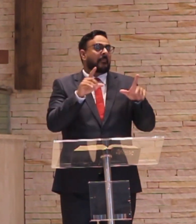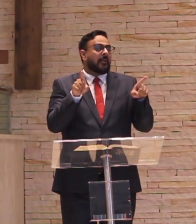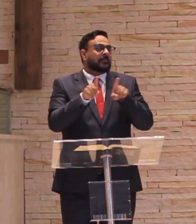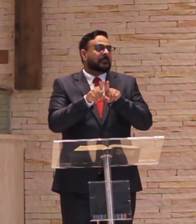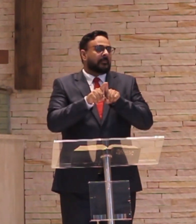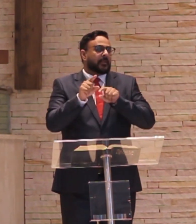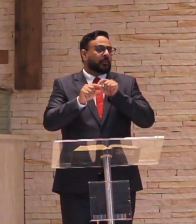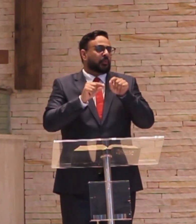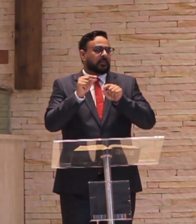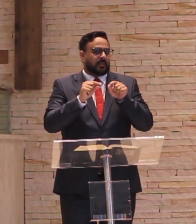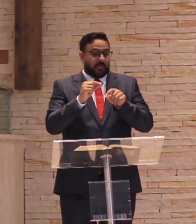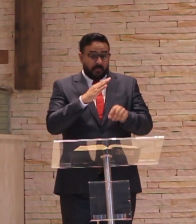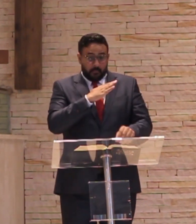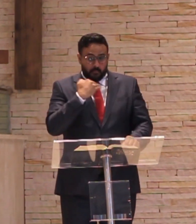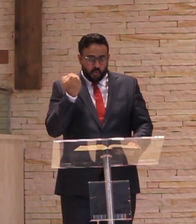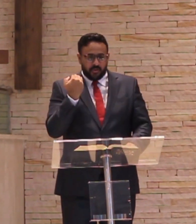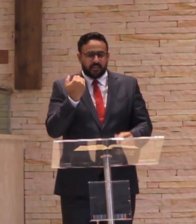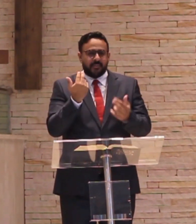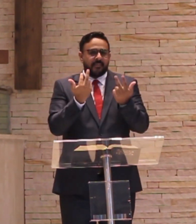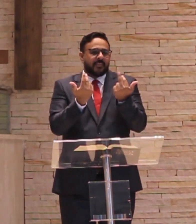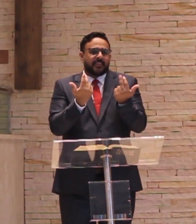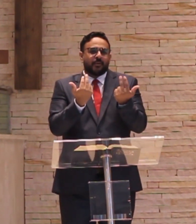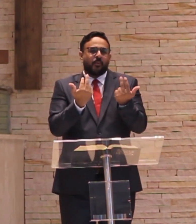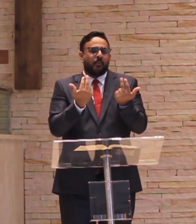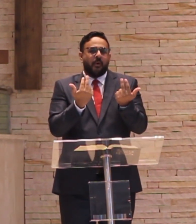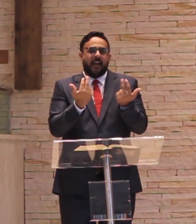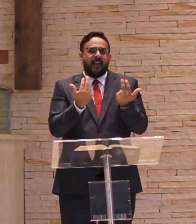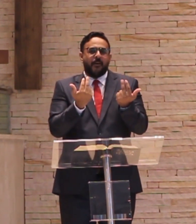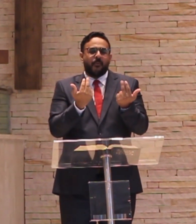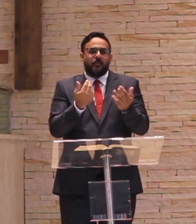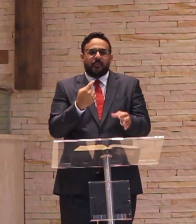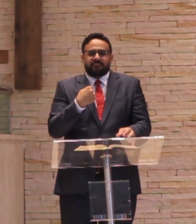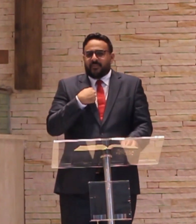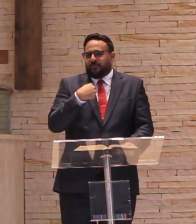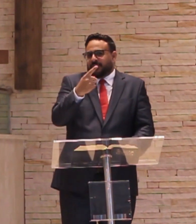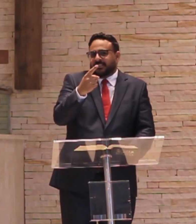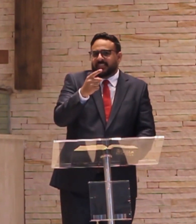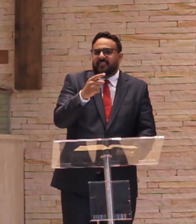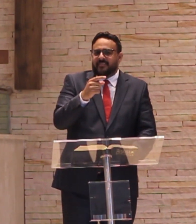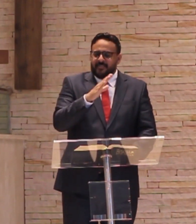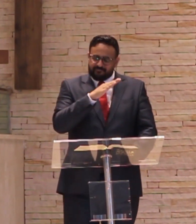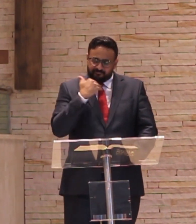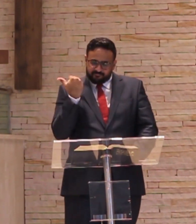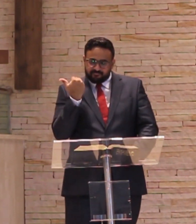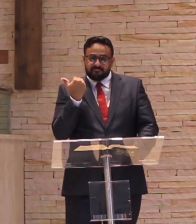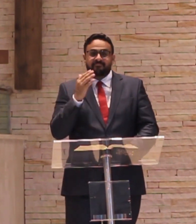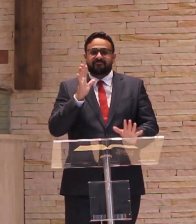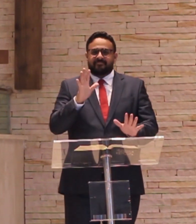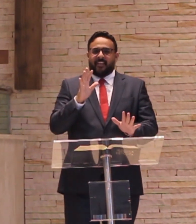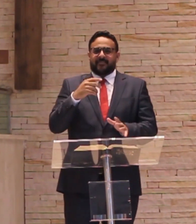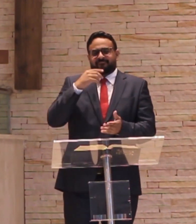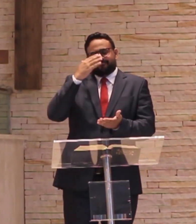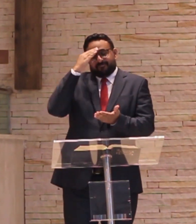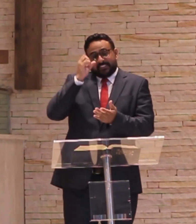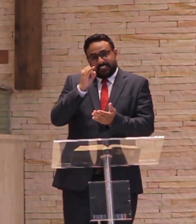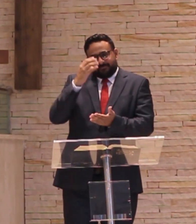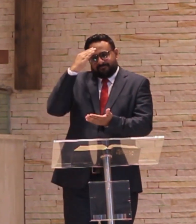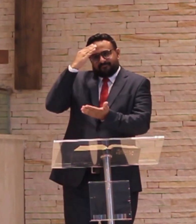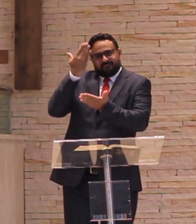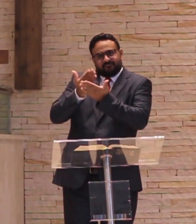uma consequência do pecado. É o fim da vida porque representa uma consequência do pecado. E